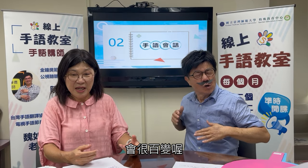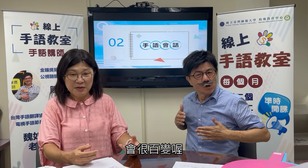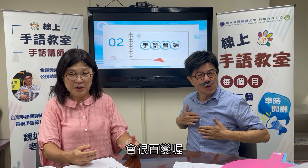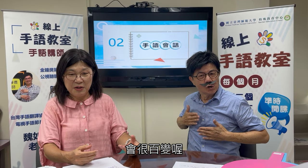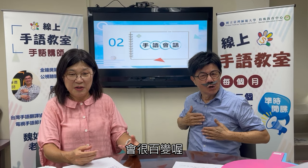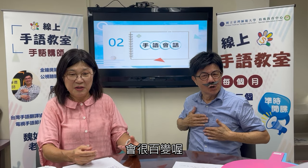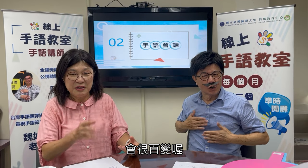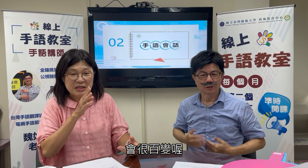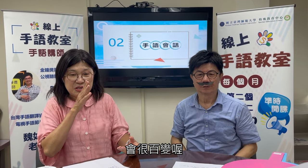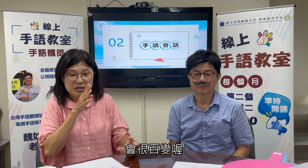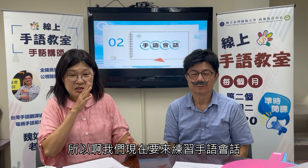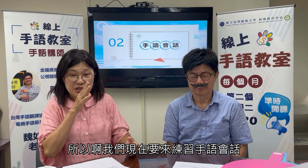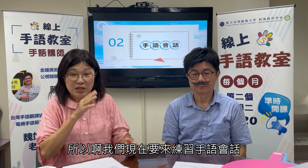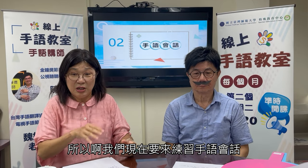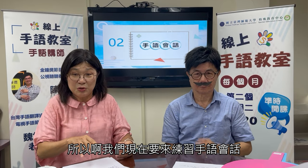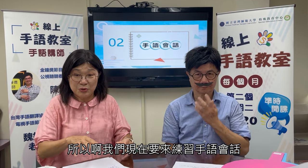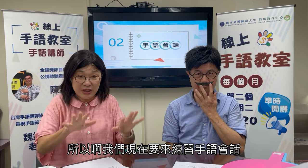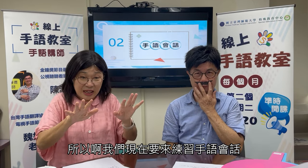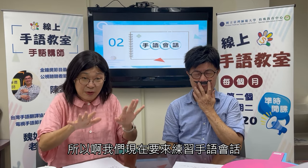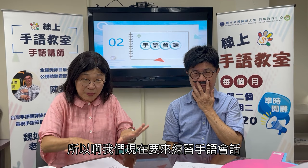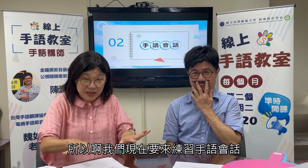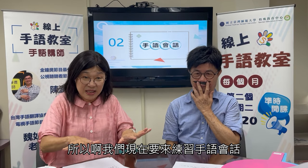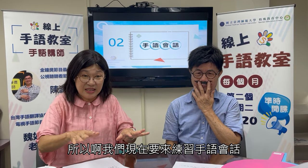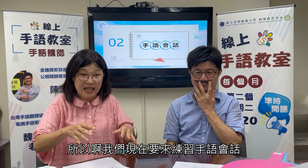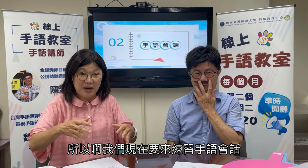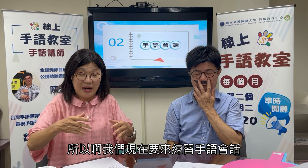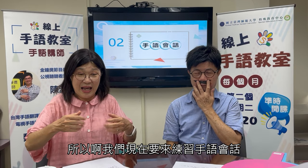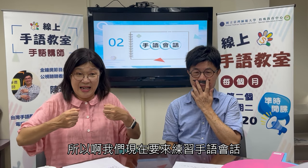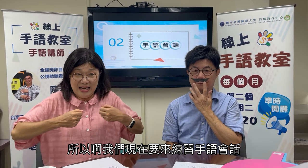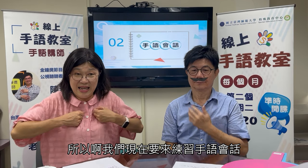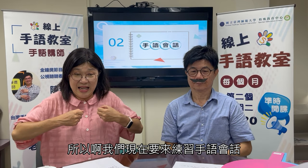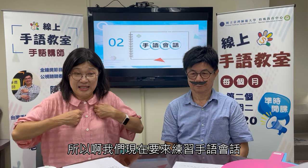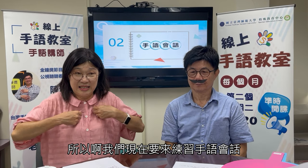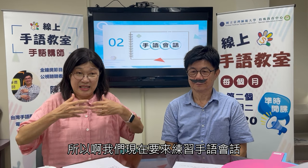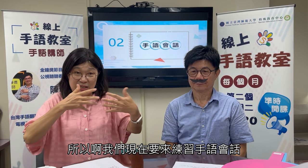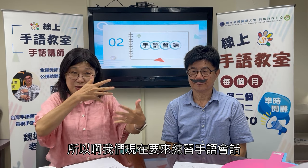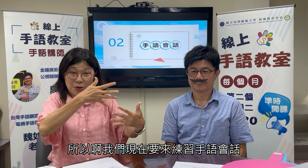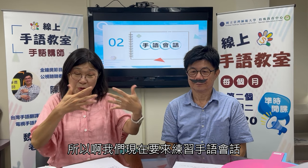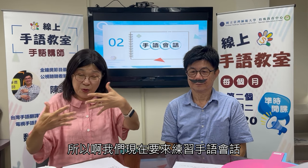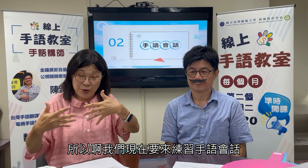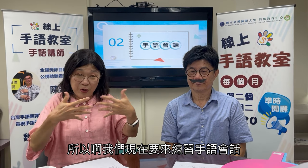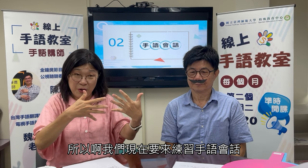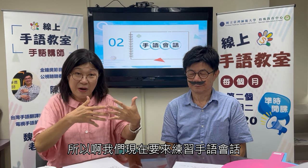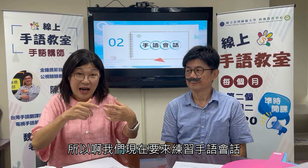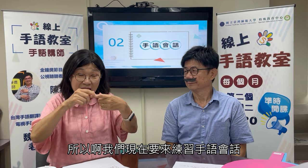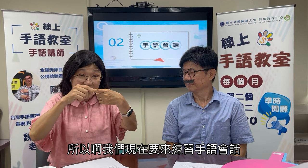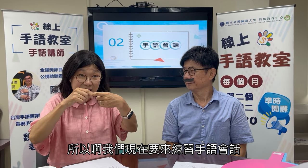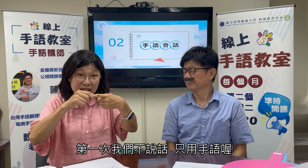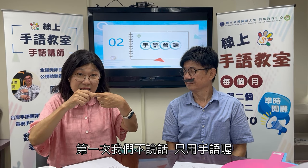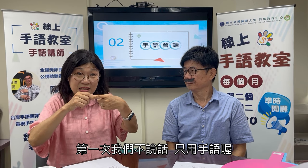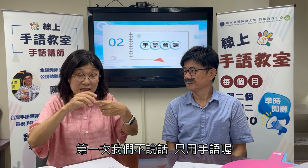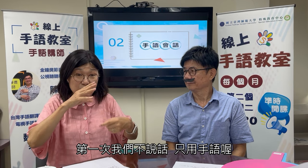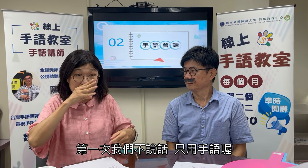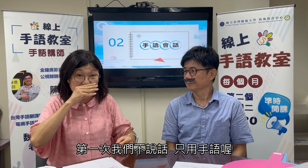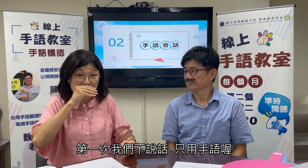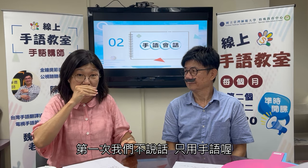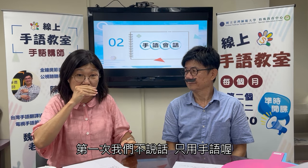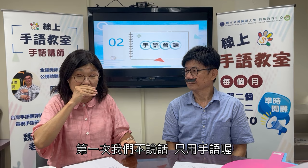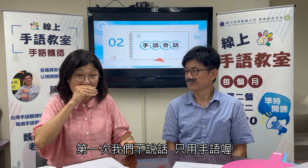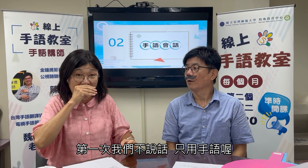哦。是，所以啊，我们现在要来练习手语绘画。第一次我们不说话，